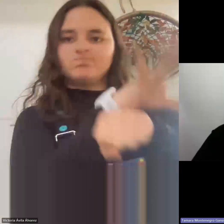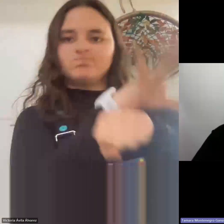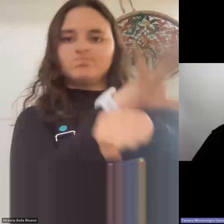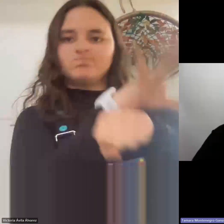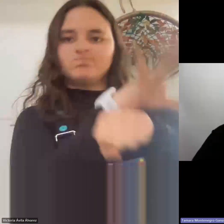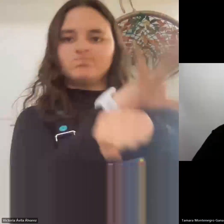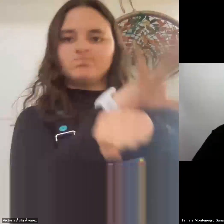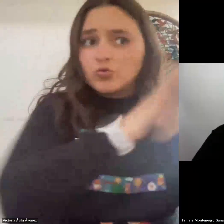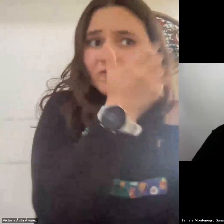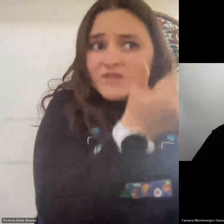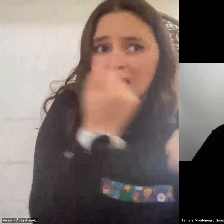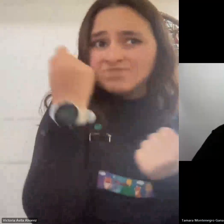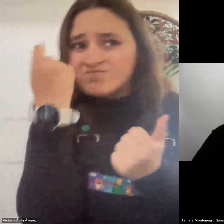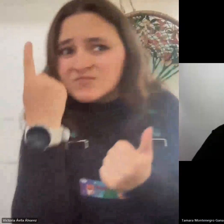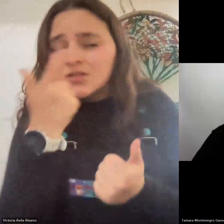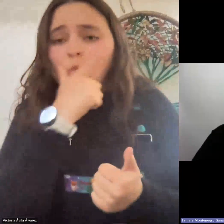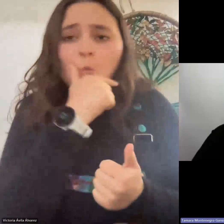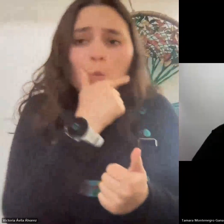mando también,